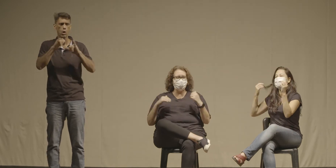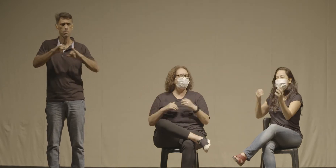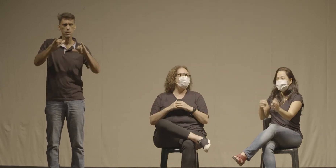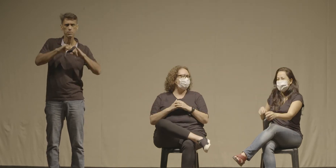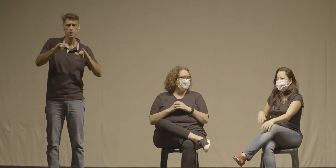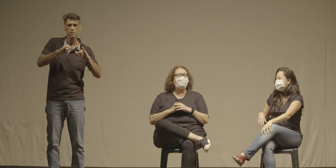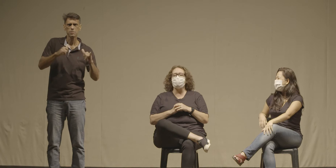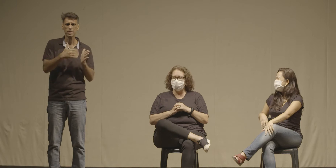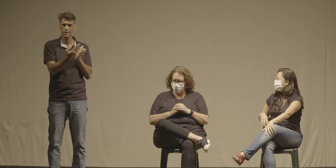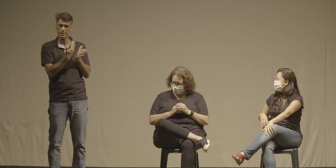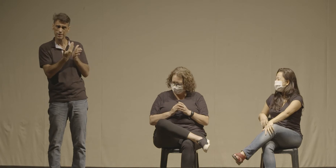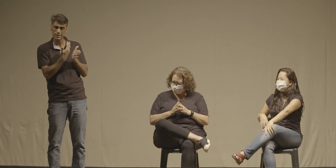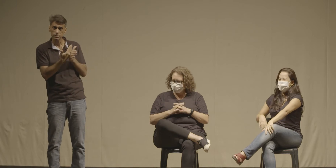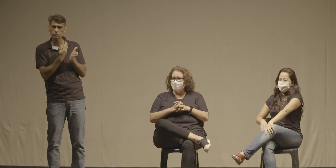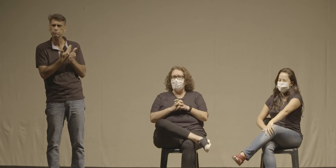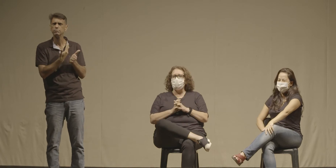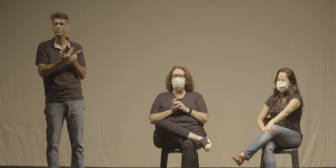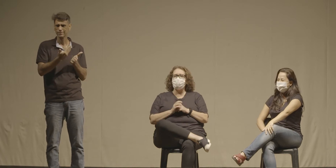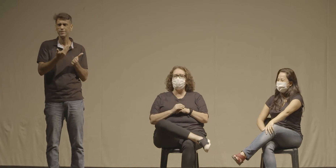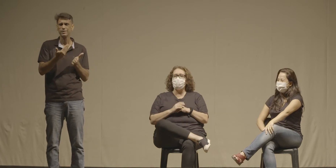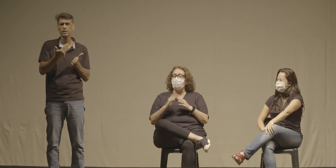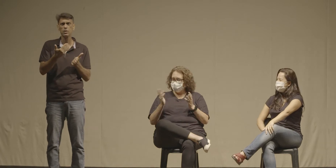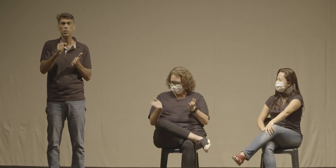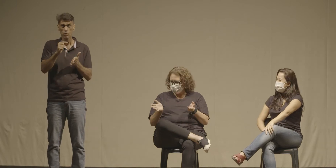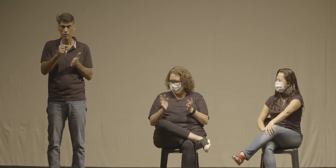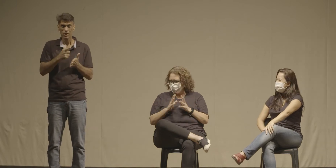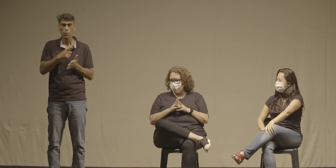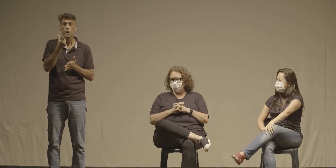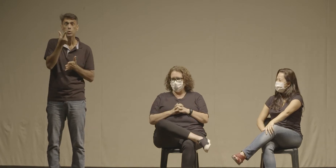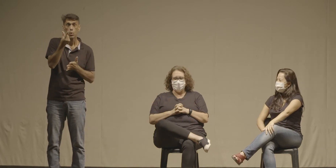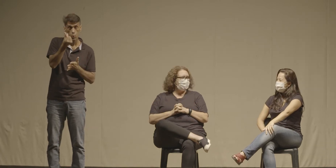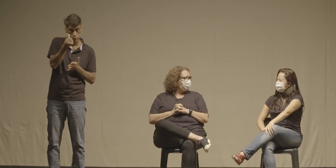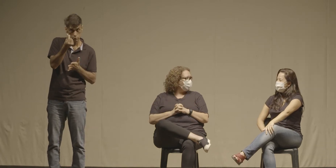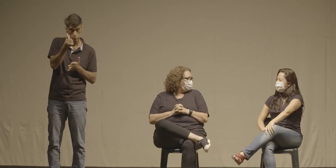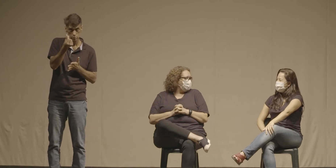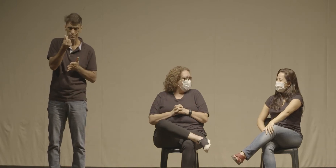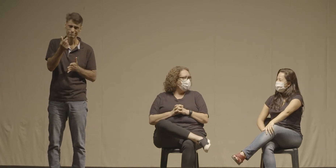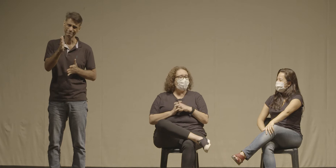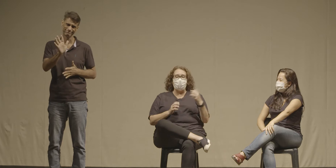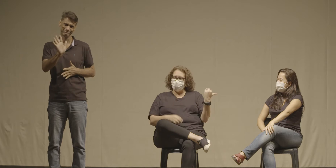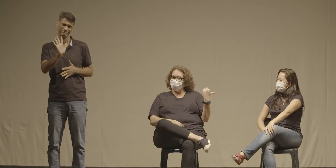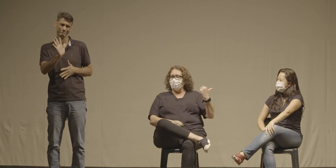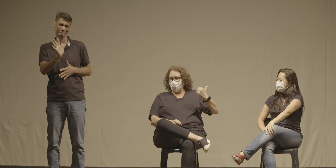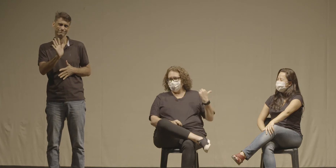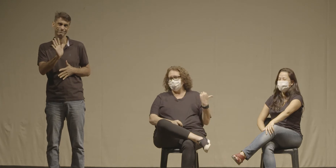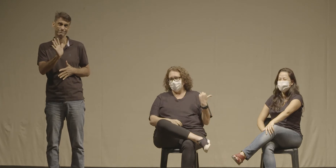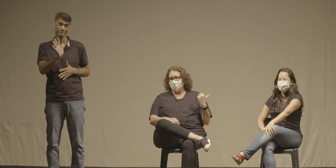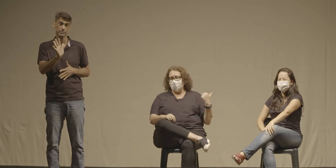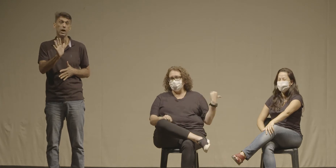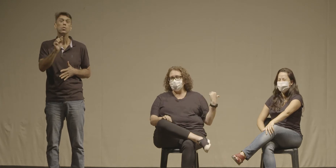Capas de revista. Capa de revista. Aí quando a gente descobriu quanto custava isso, a gente falou, não. Aí